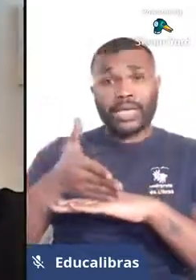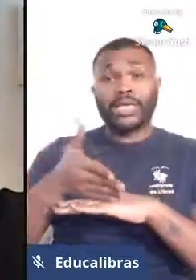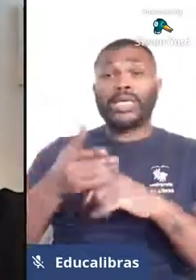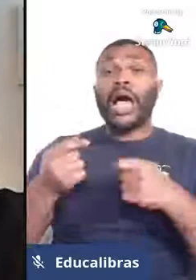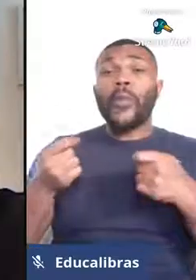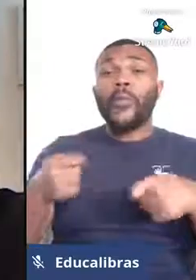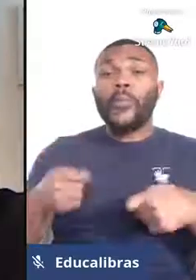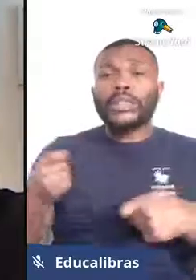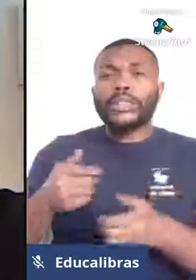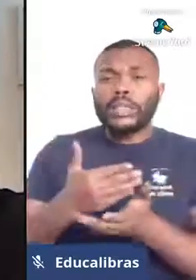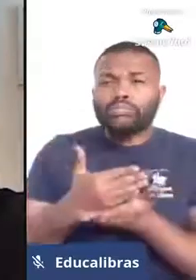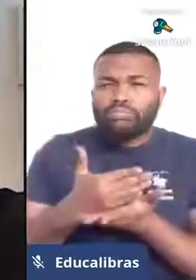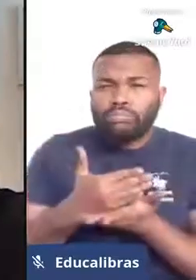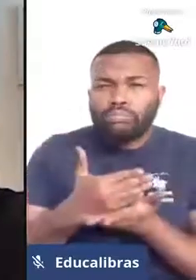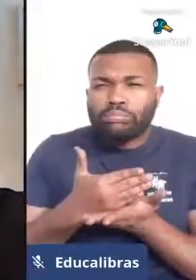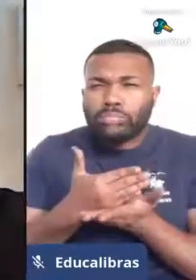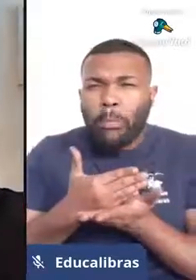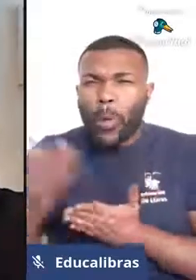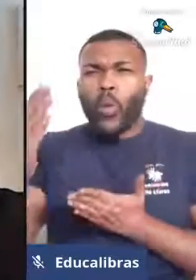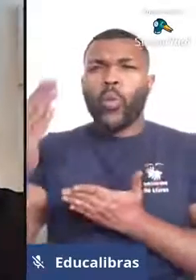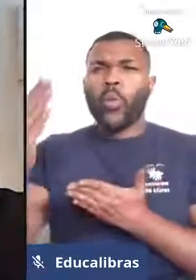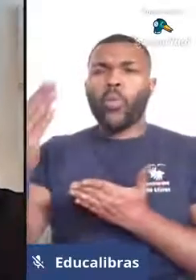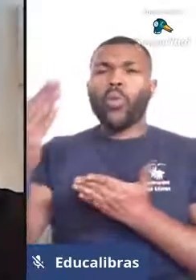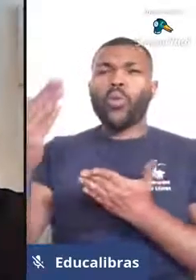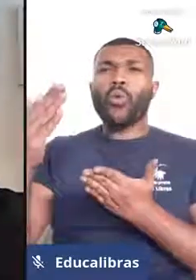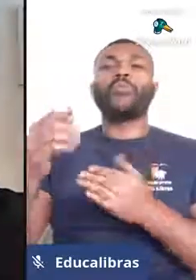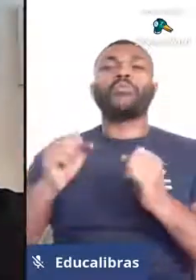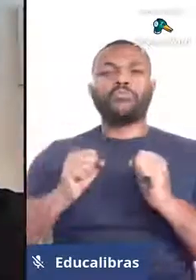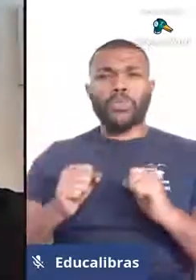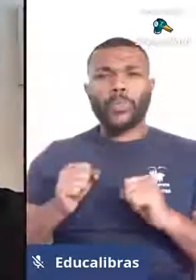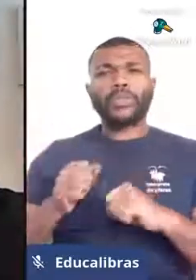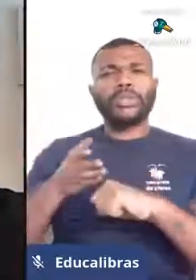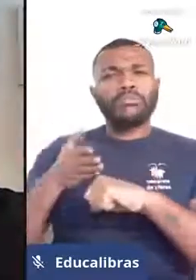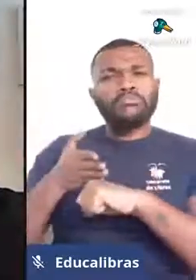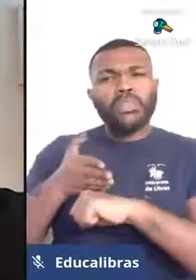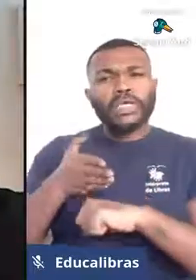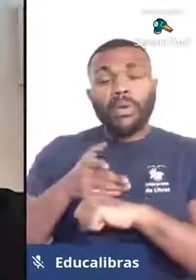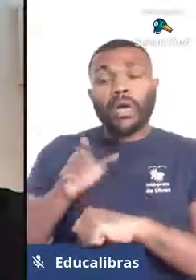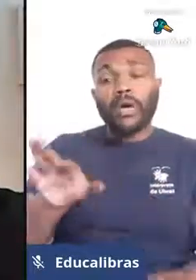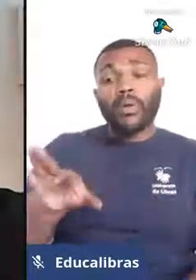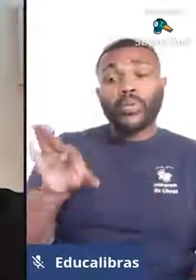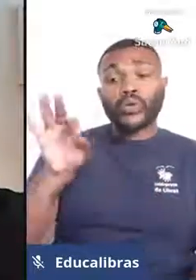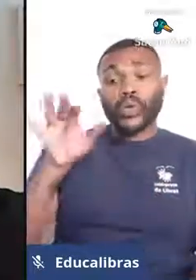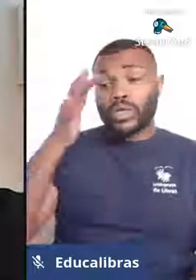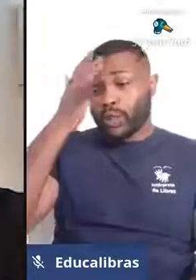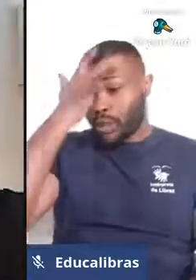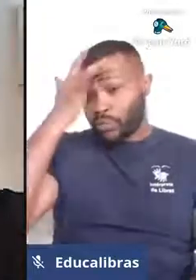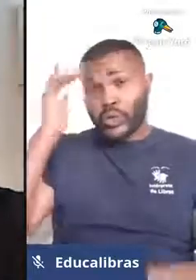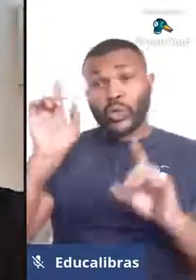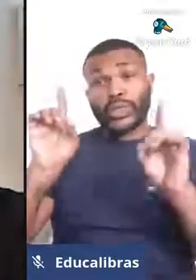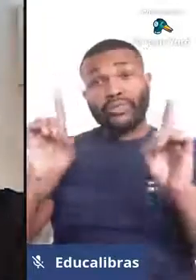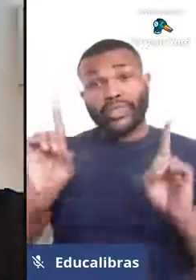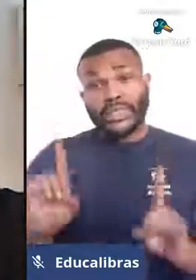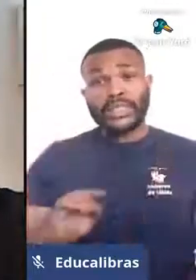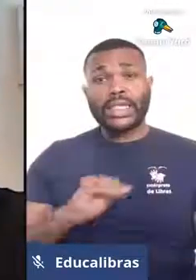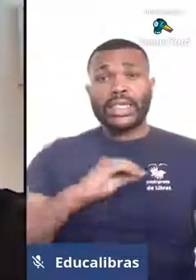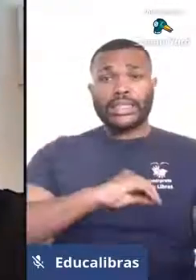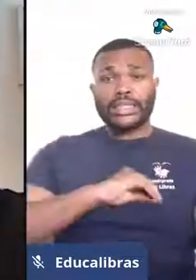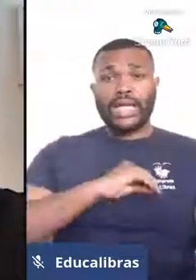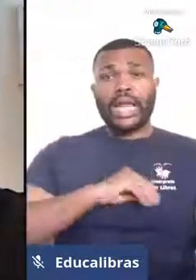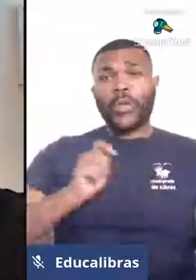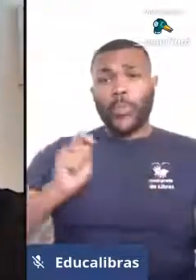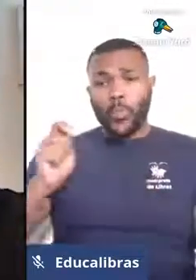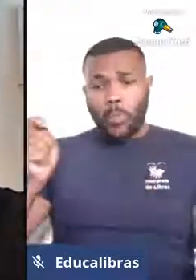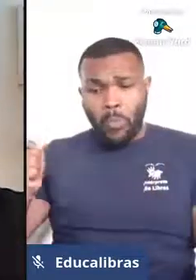Precisa. para participar, para ser escolhido, para ser remunerado, né, para fazer parte